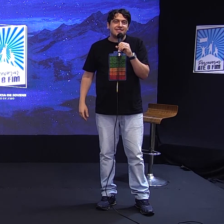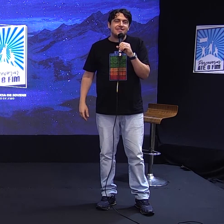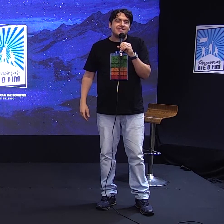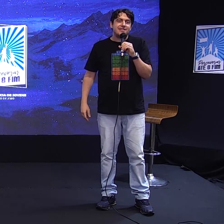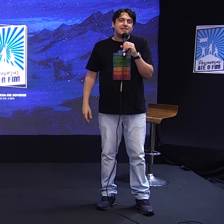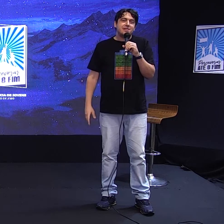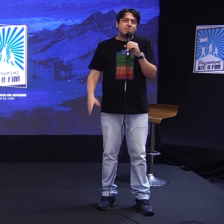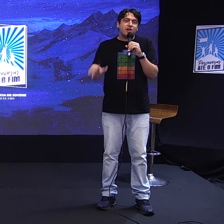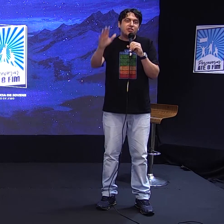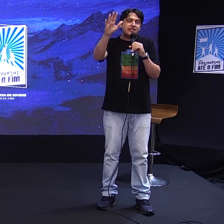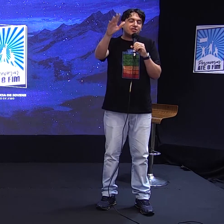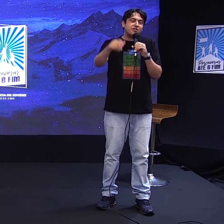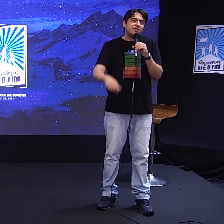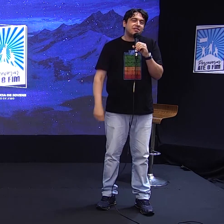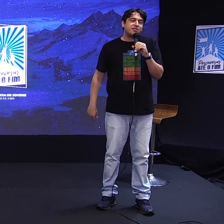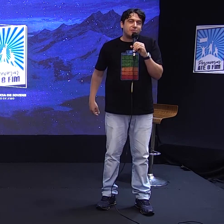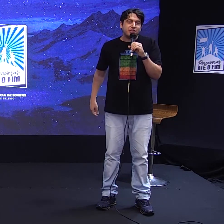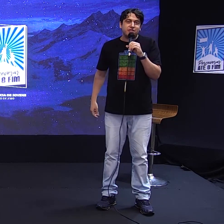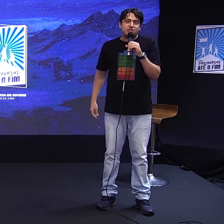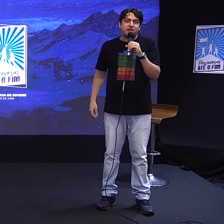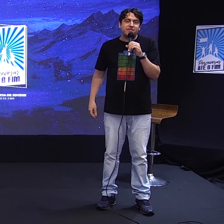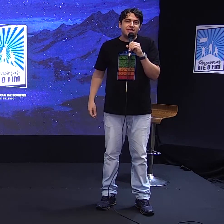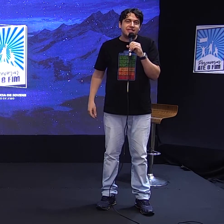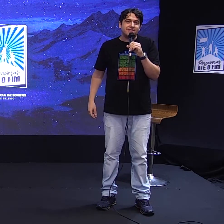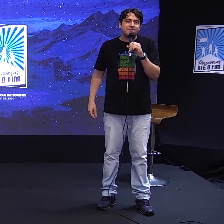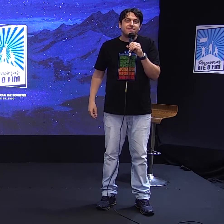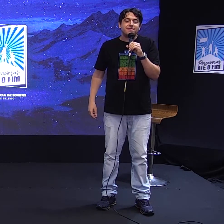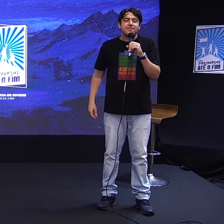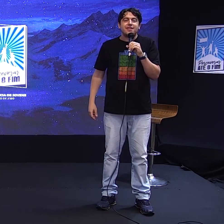guias. Boa noite a todos. Que o Senhor abençoe a sua